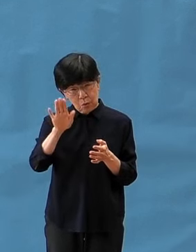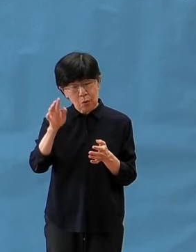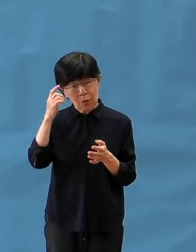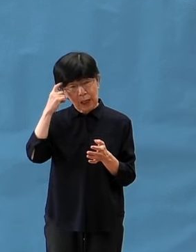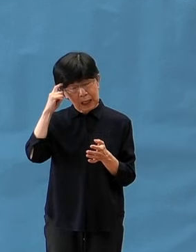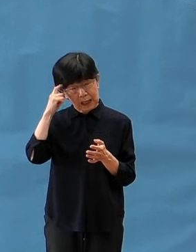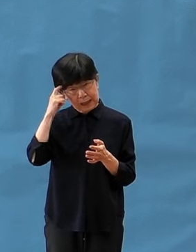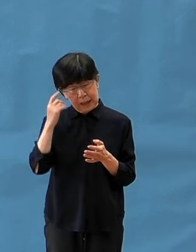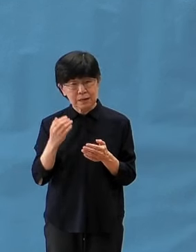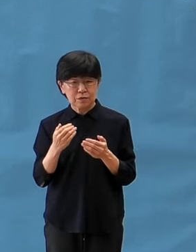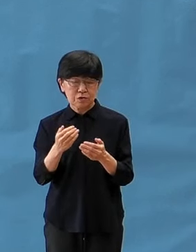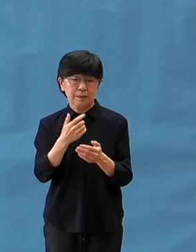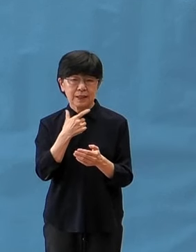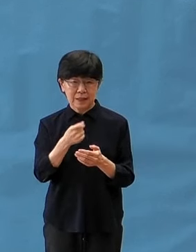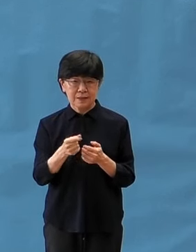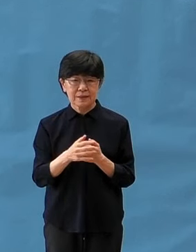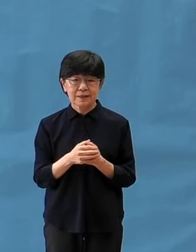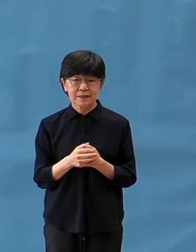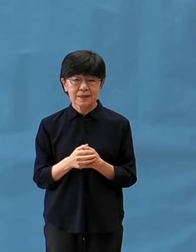ぱり私